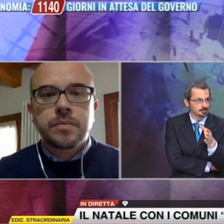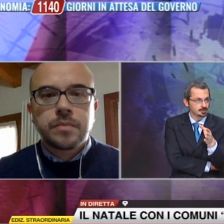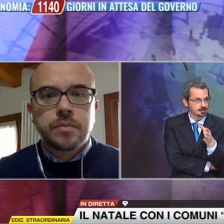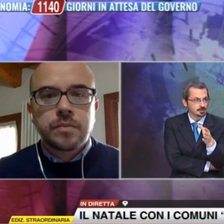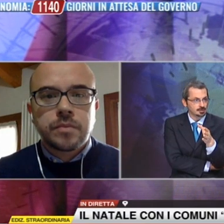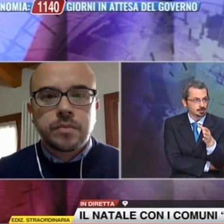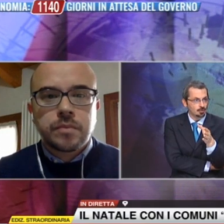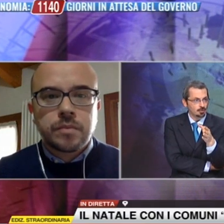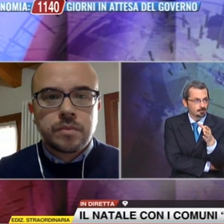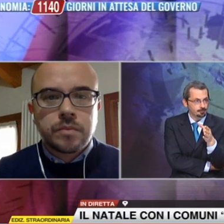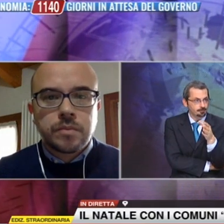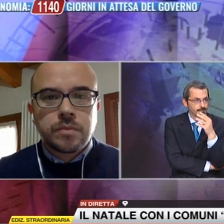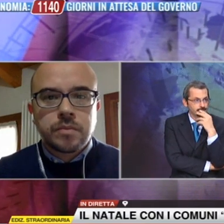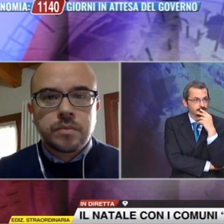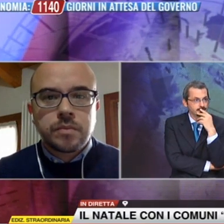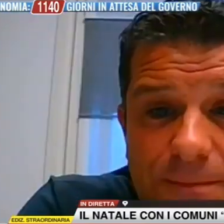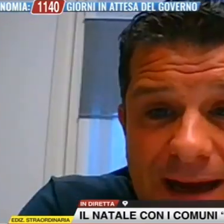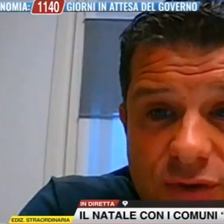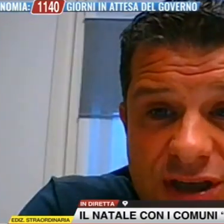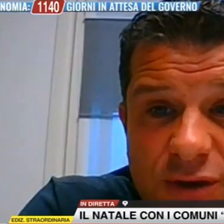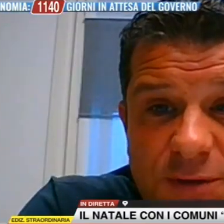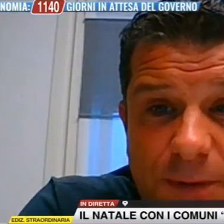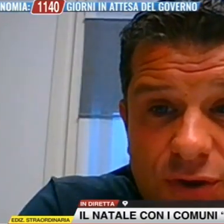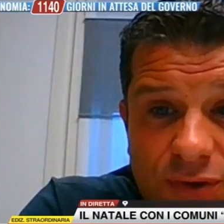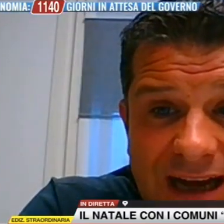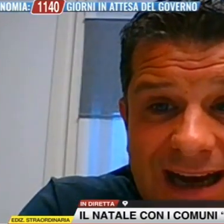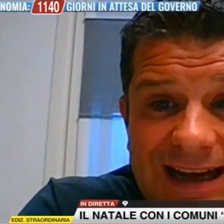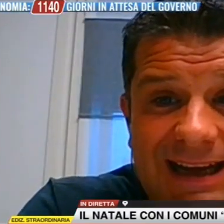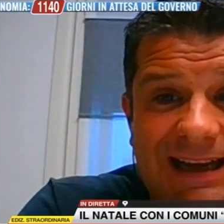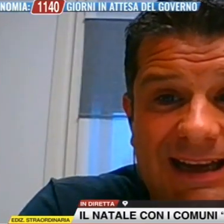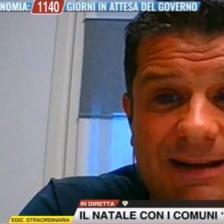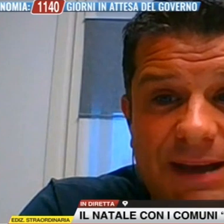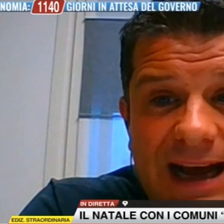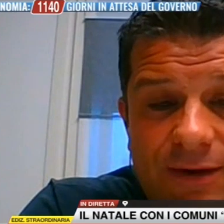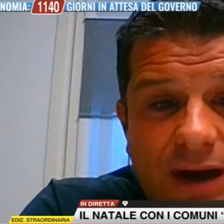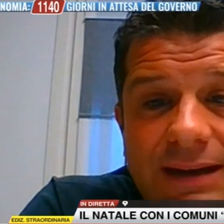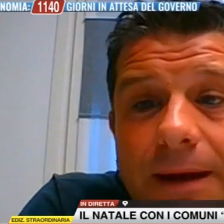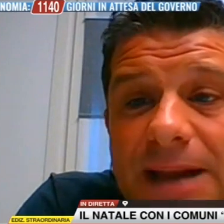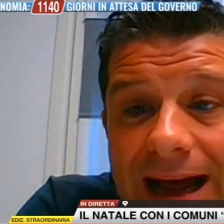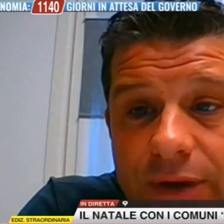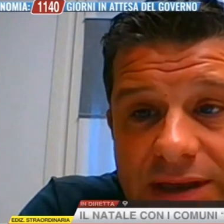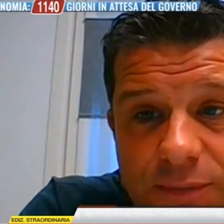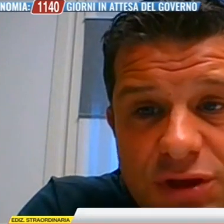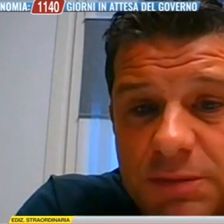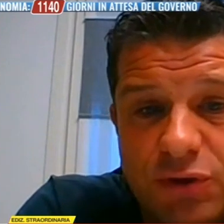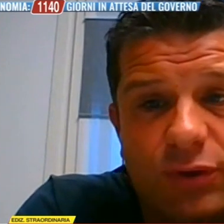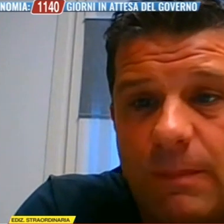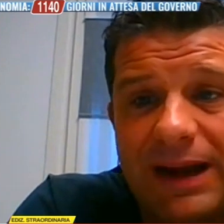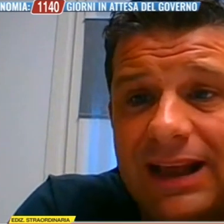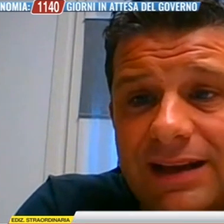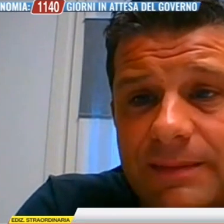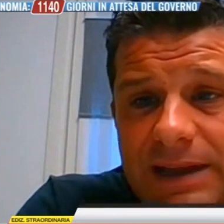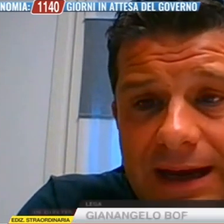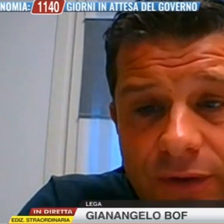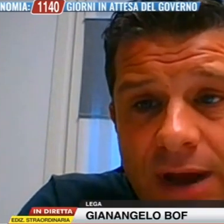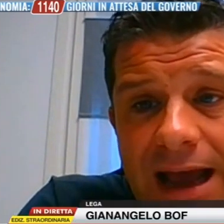d'accordo? No, perché, come ripeto, cioè, se io mi sposto da Milano, a Milano ad esempio, se io mi sposto da una parte